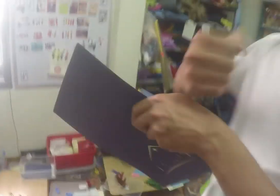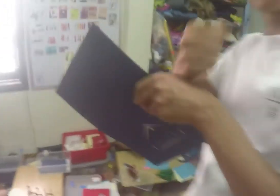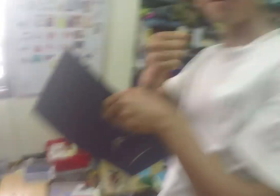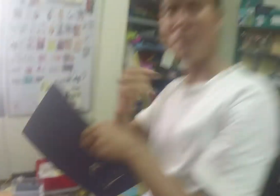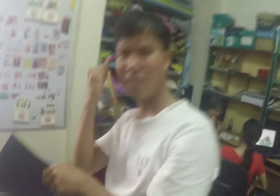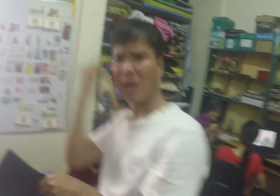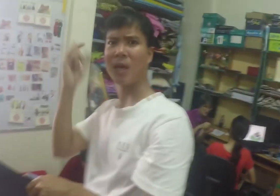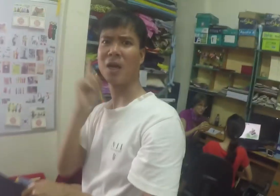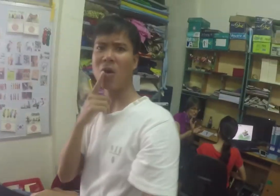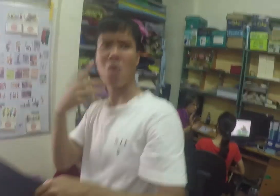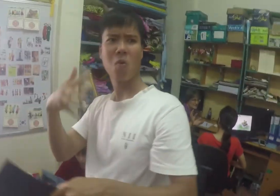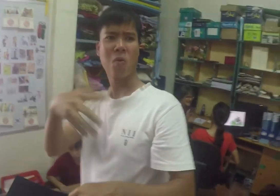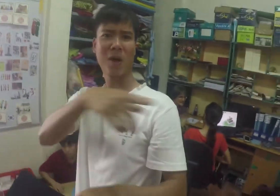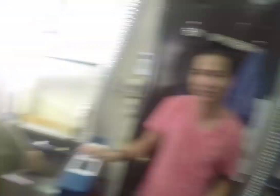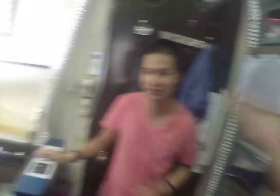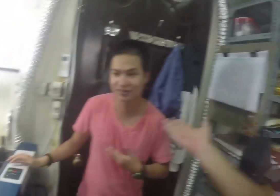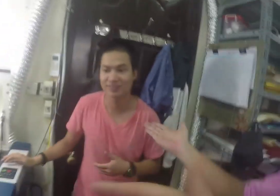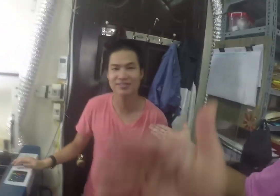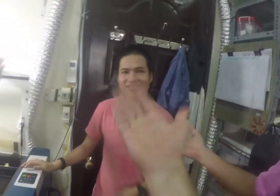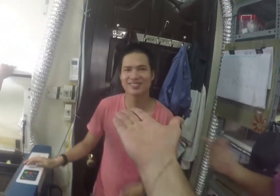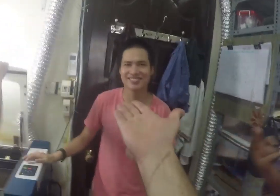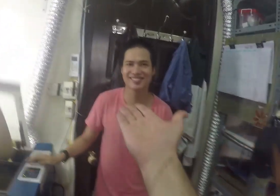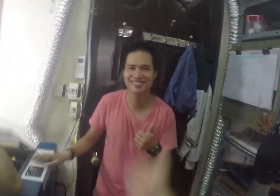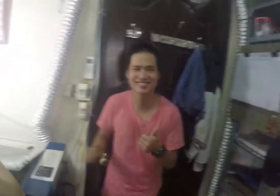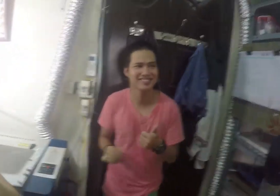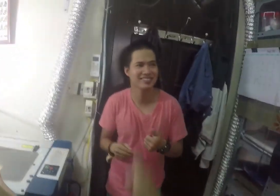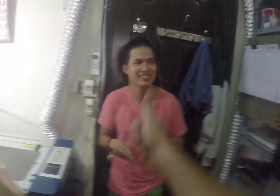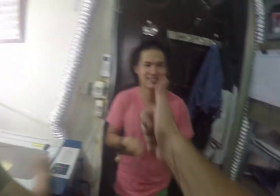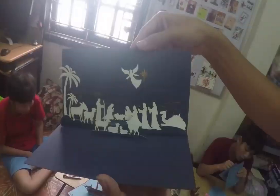All diese genialen Ideen stammen von ihm.